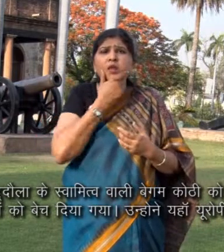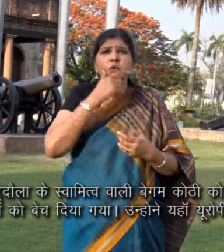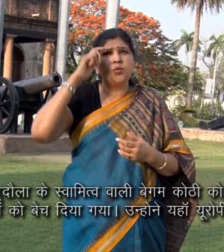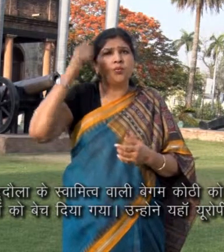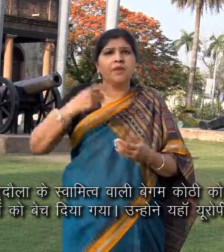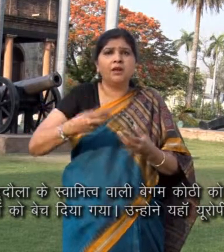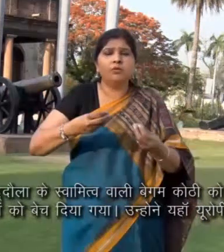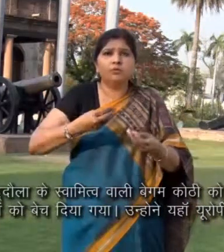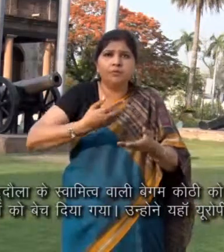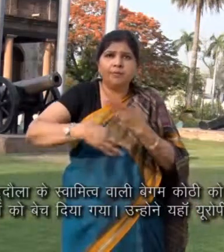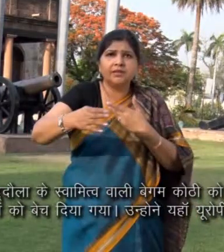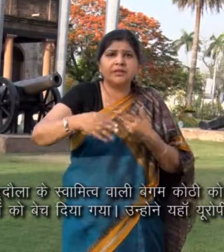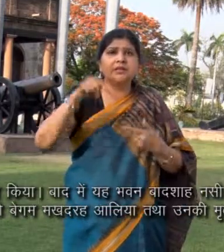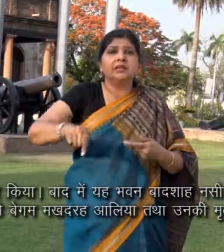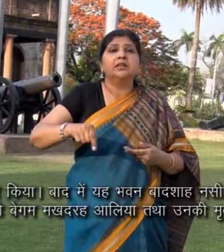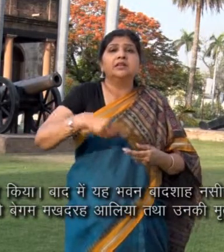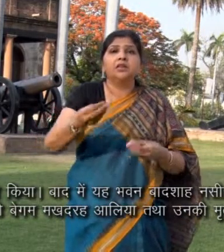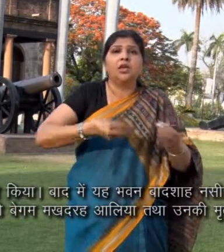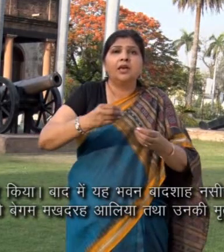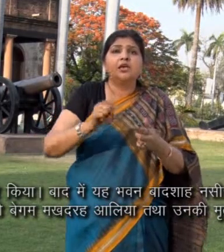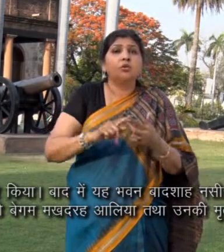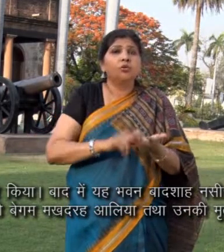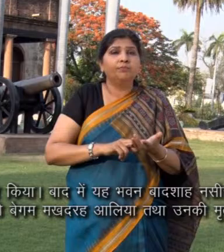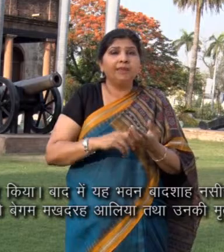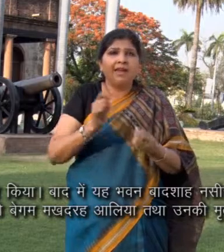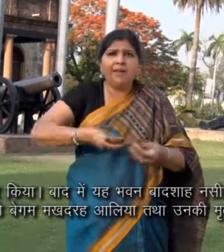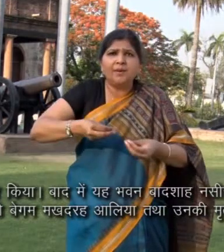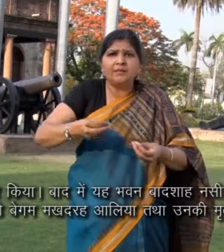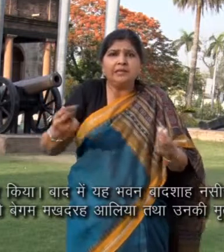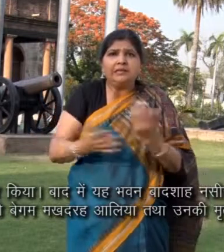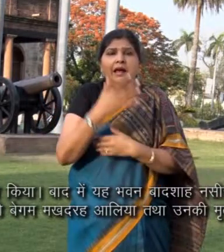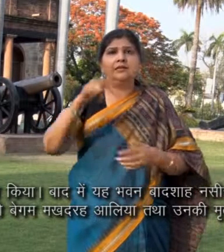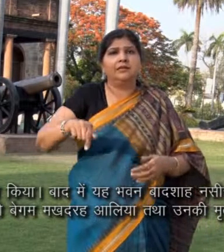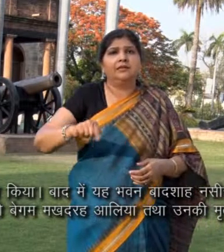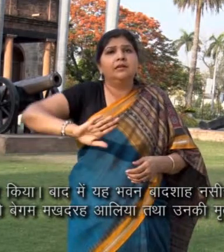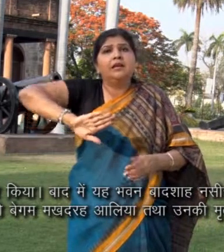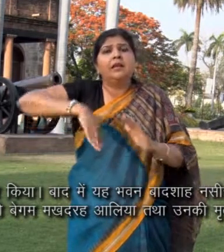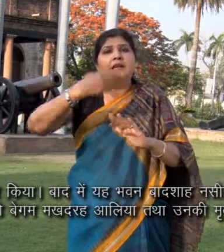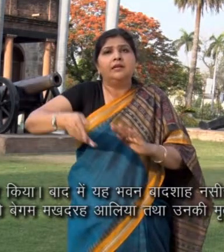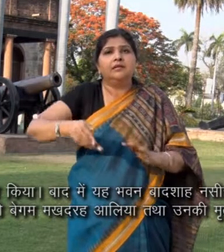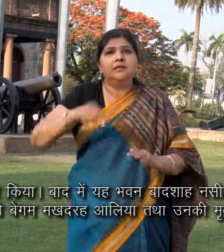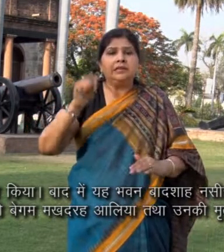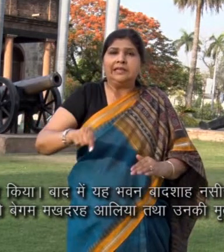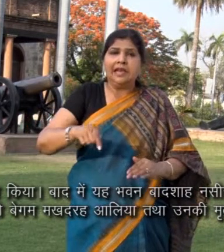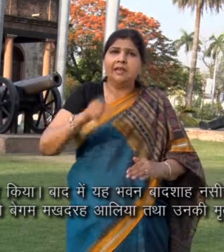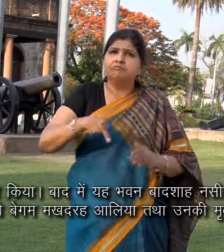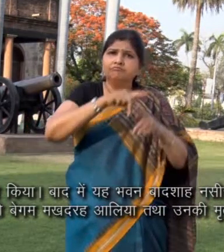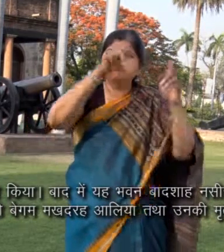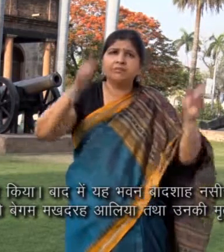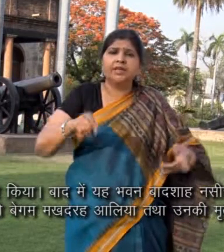उन्होंने यहाँ यूरोपीय वस्तुओं का व्यवसाय प्रारंभ किया। बाद में यह भवन बादशाह नसीरुद्दीन